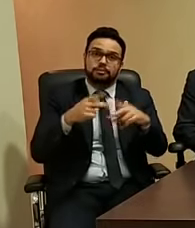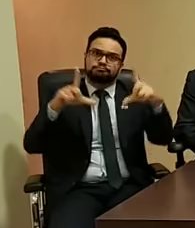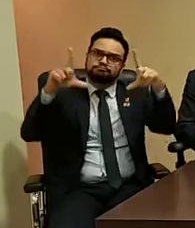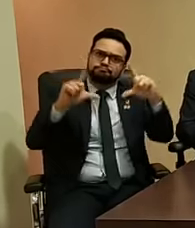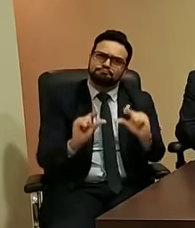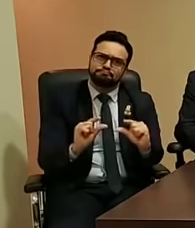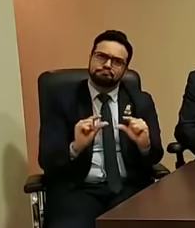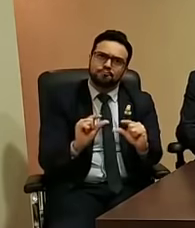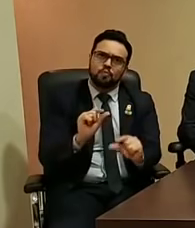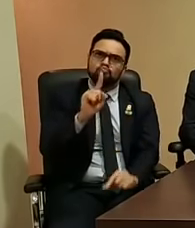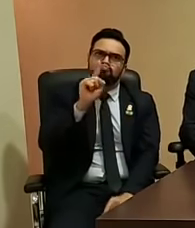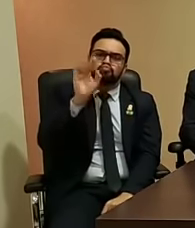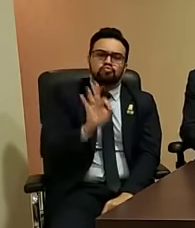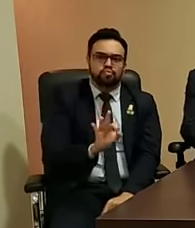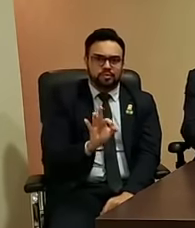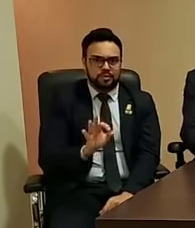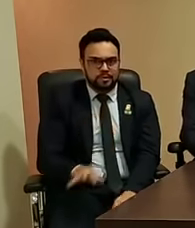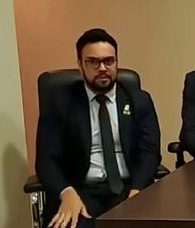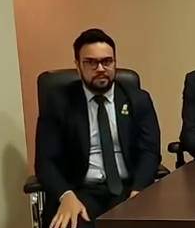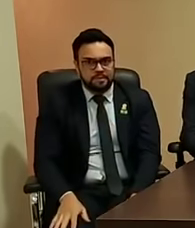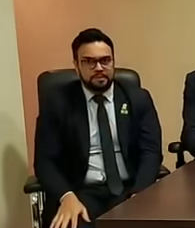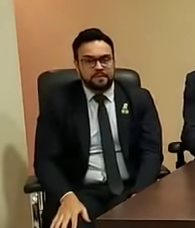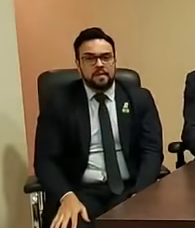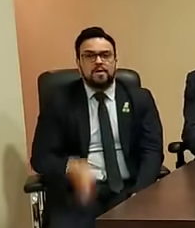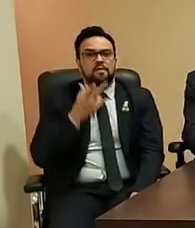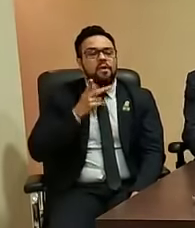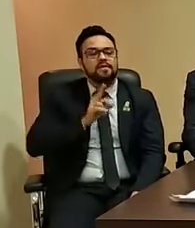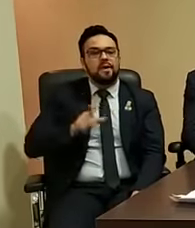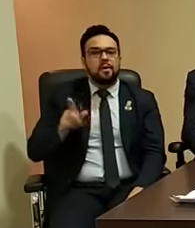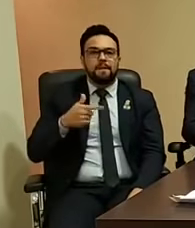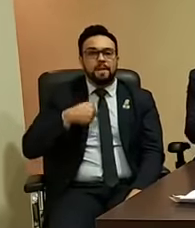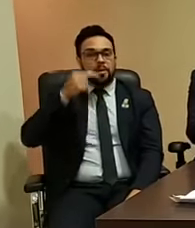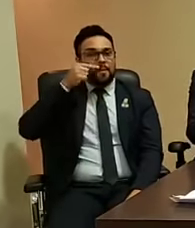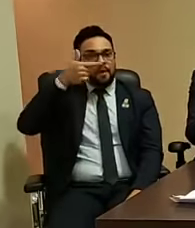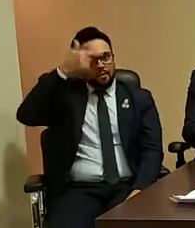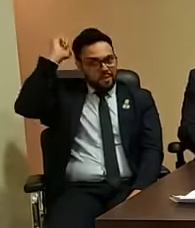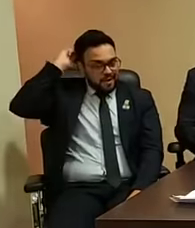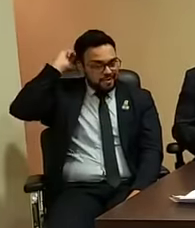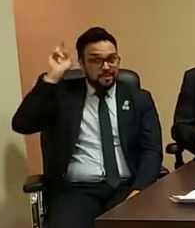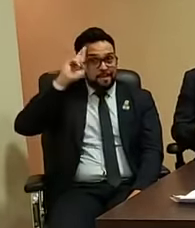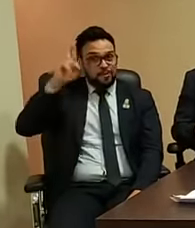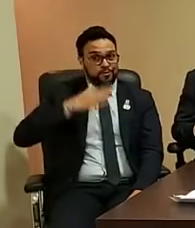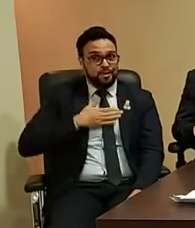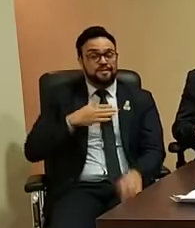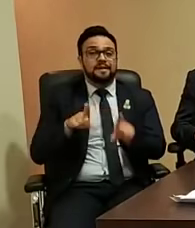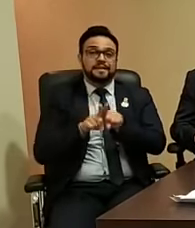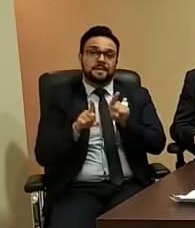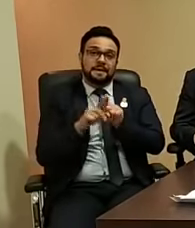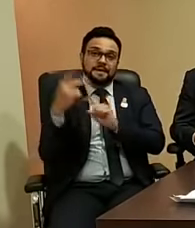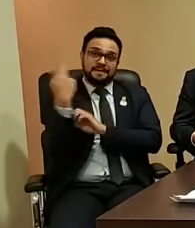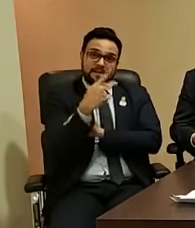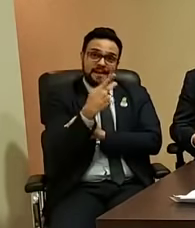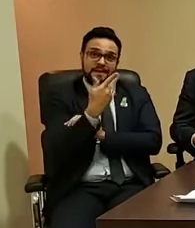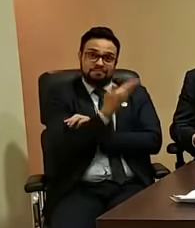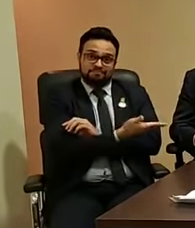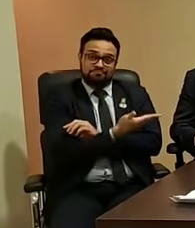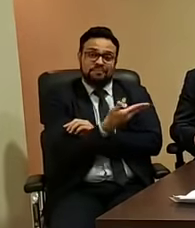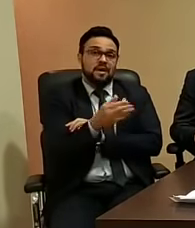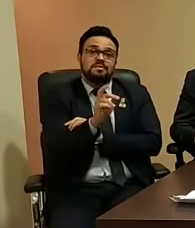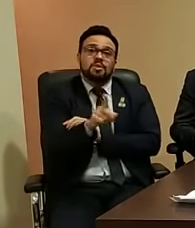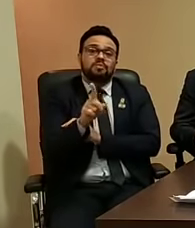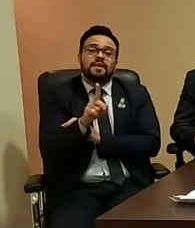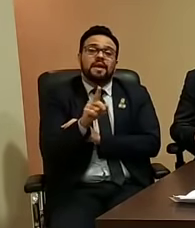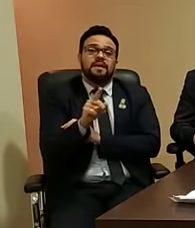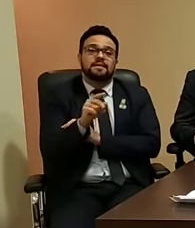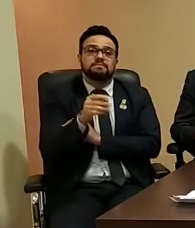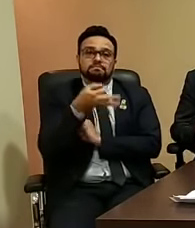para reforçar o que o senhor falou, nem o meu chefe, o ministro Paulo Guedes, nem o chefe dele, que é o senhor, fizeram nenhuma ingerência. Então tem